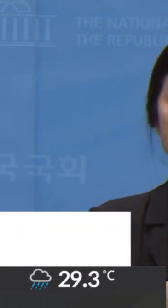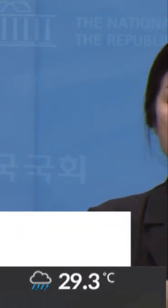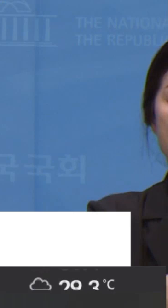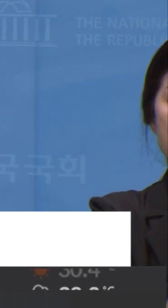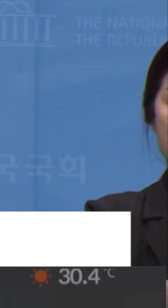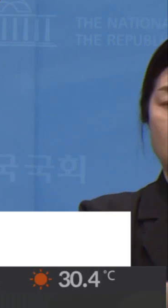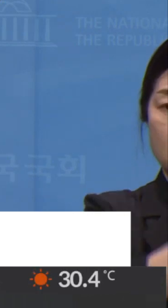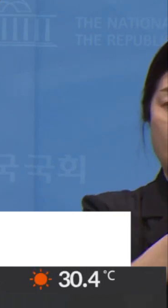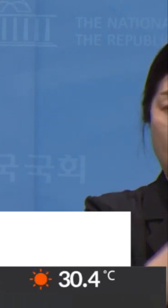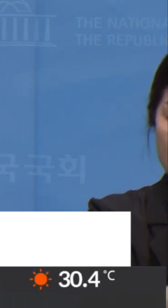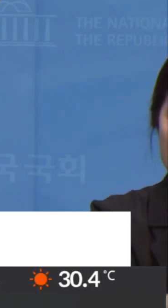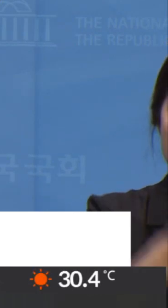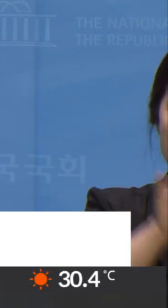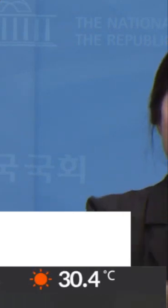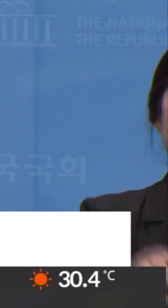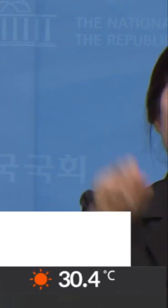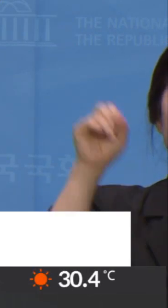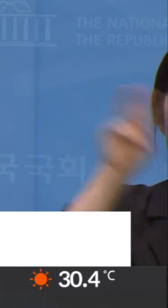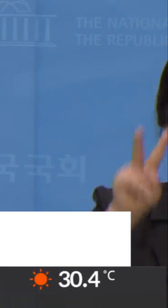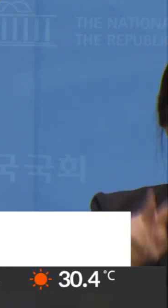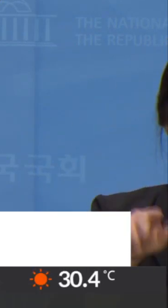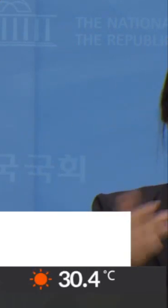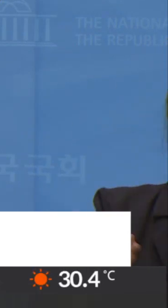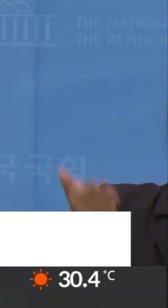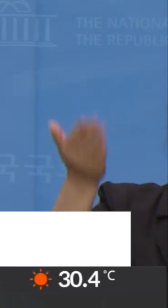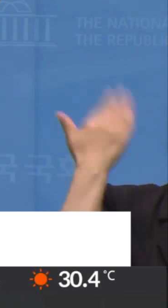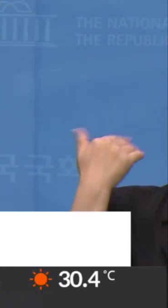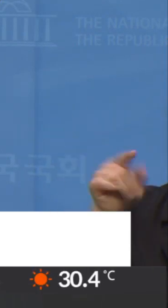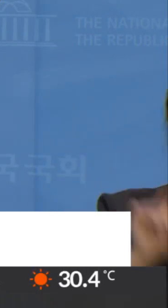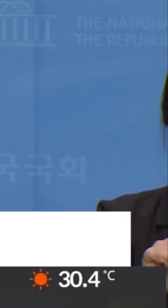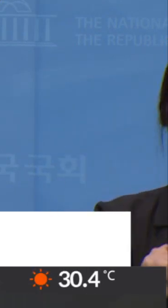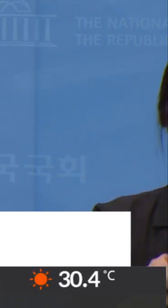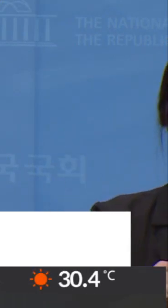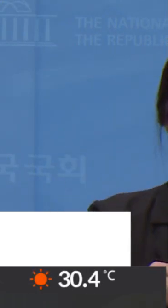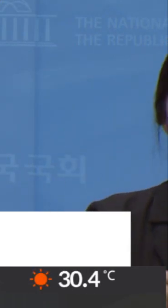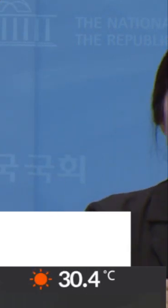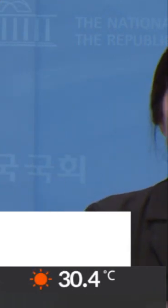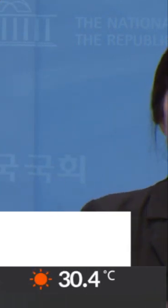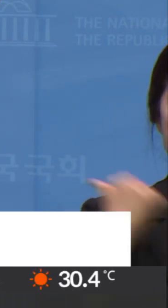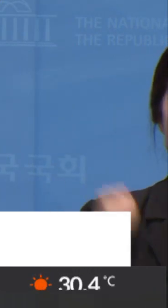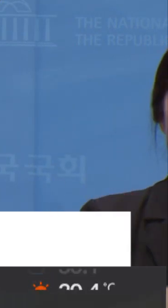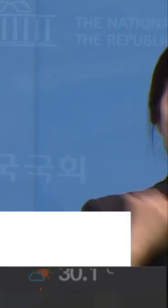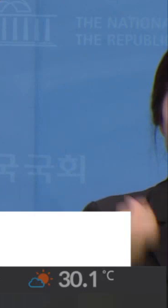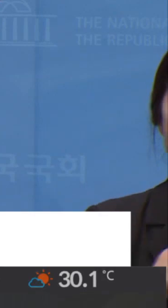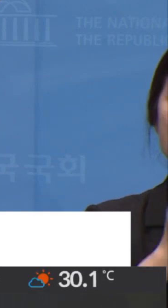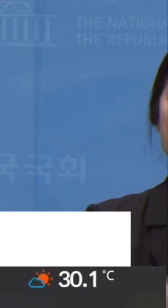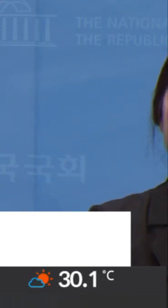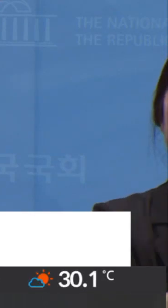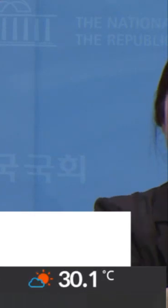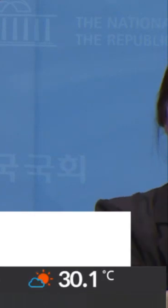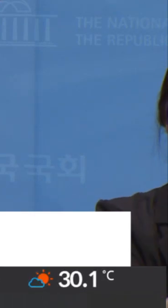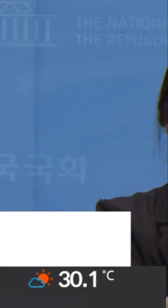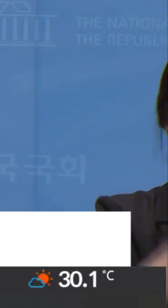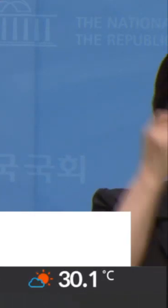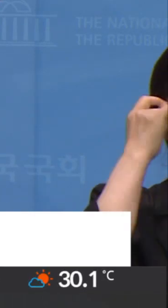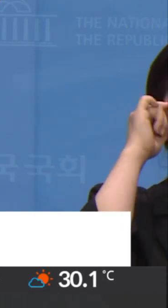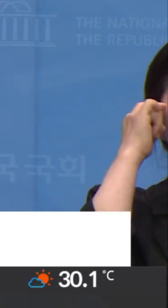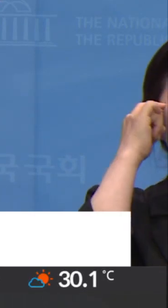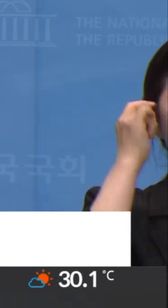잘 지내다가 이제 와서 그 세월은 치욕이라 분노가 치밀었다니 그 편리한